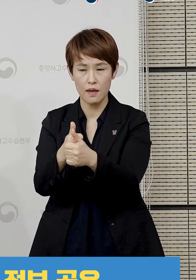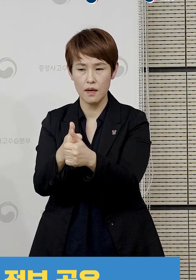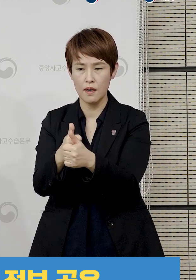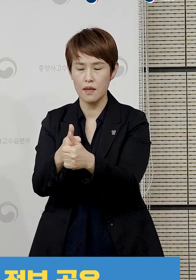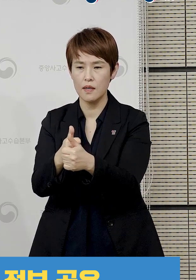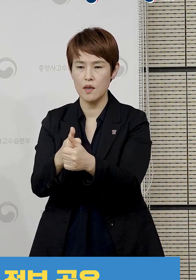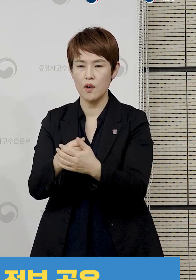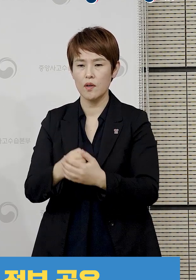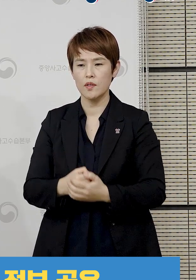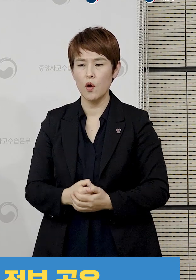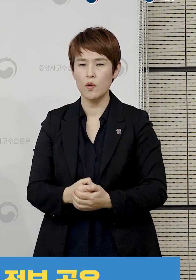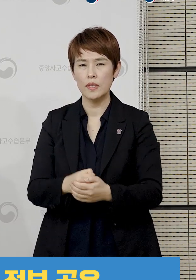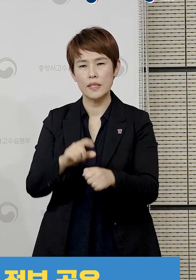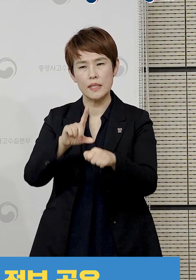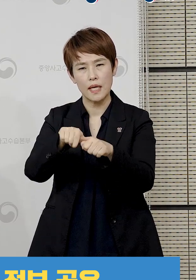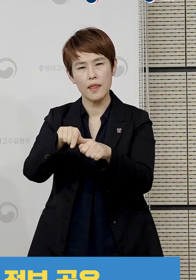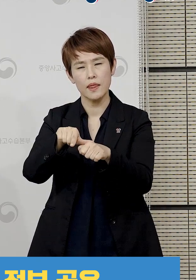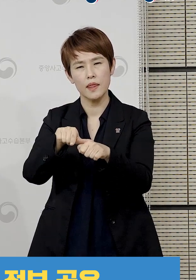따라서 다소 이것이